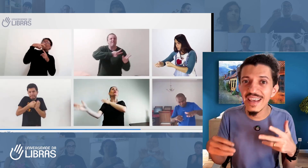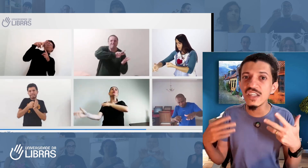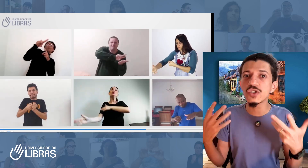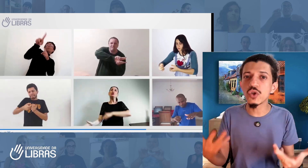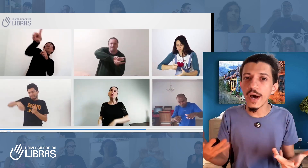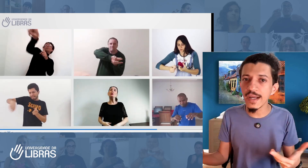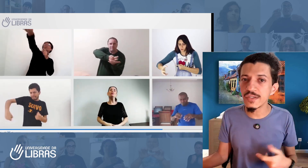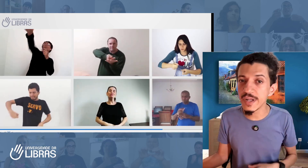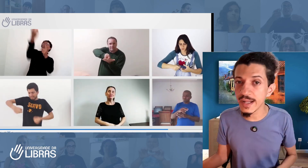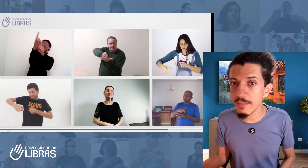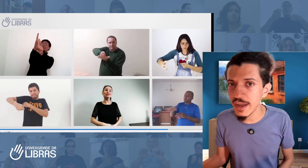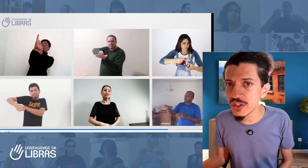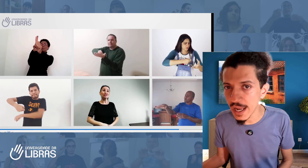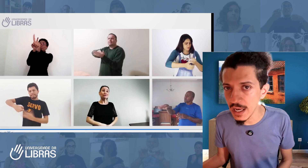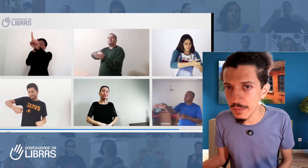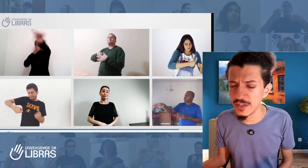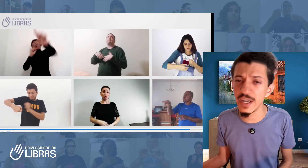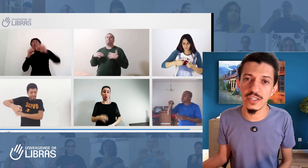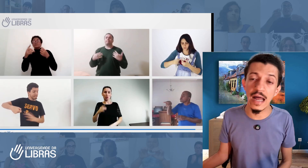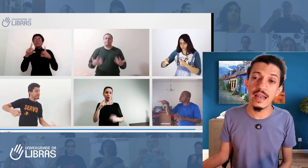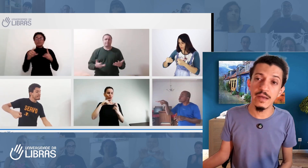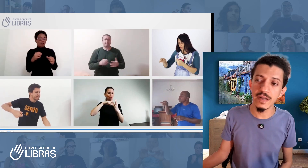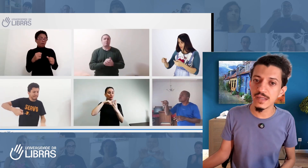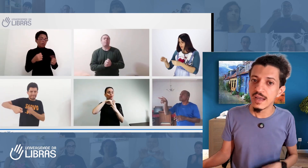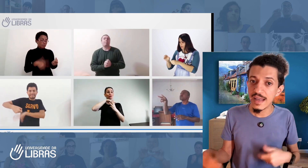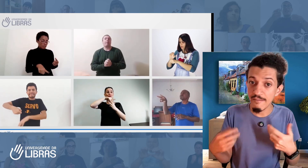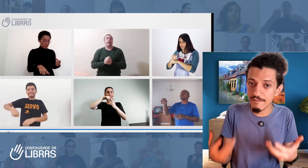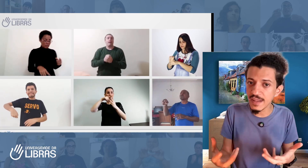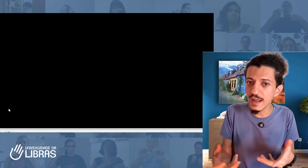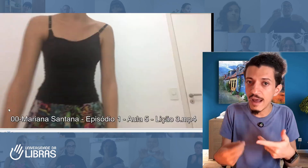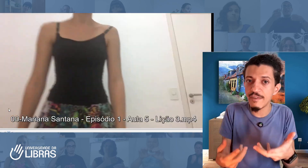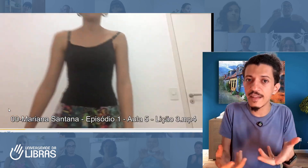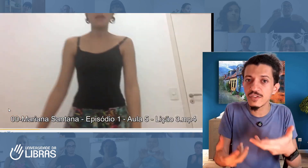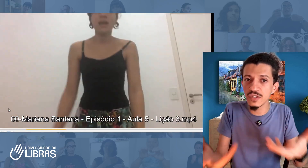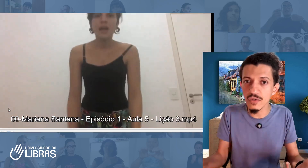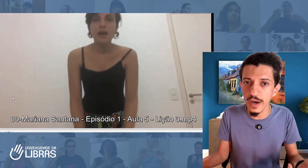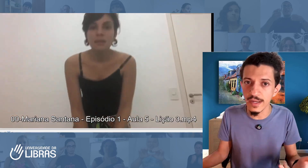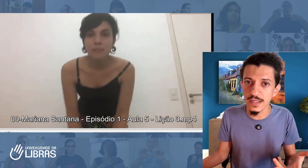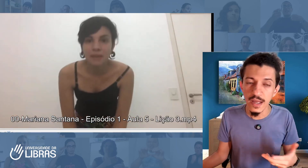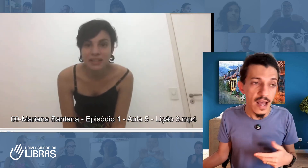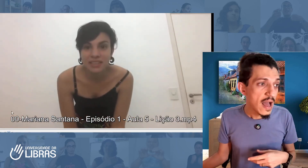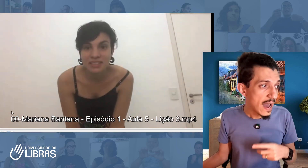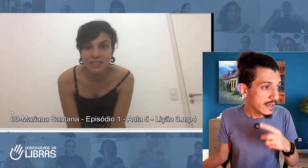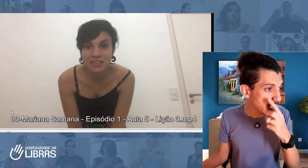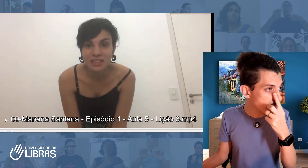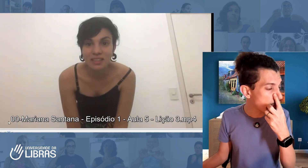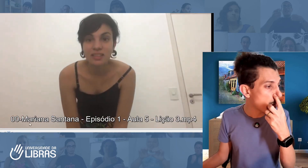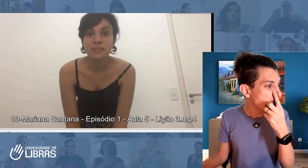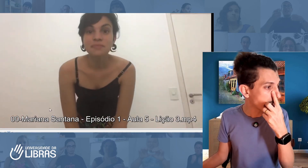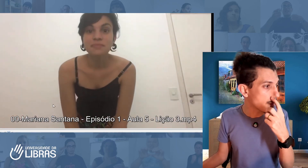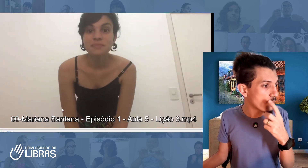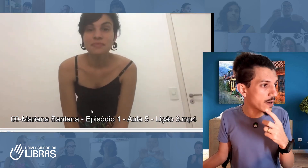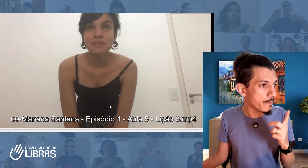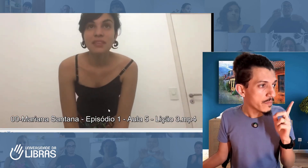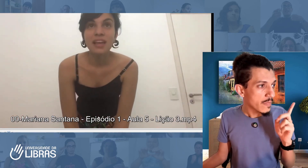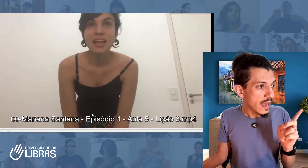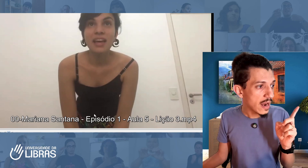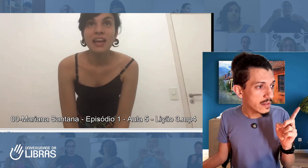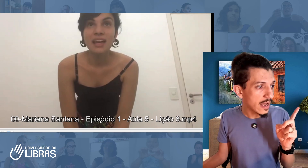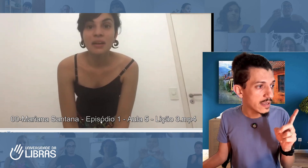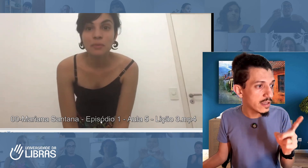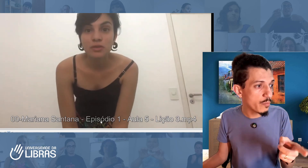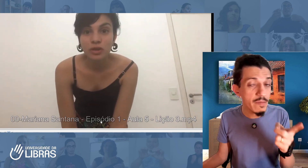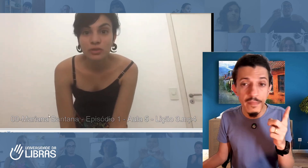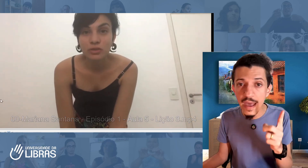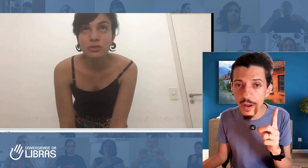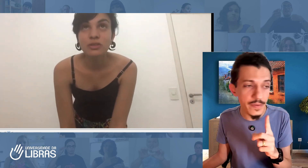e histórias diretamente em Libras. Gente, a Libras e a vida é feita de histórias. Aqui já é uma outra aluna, ela está